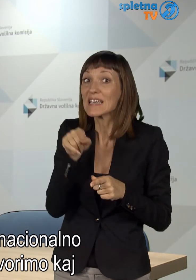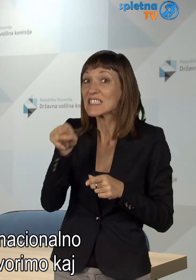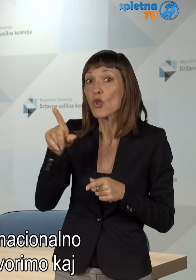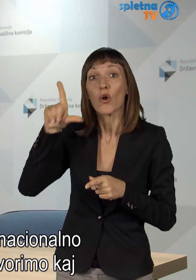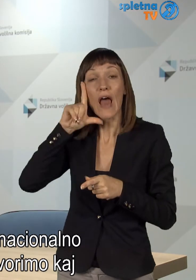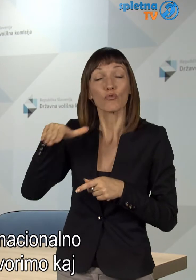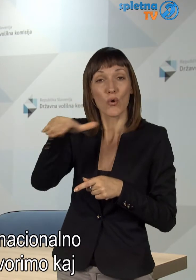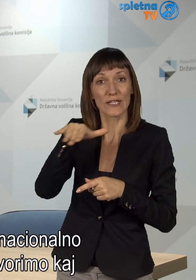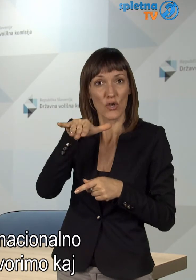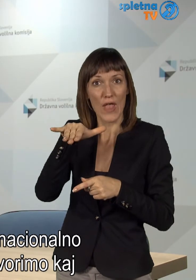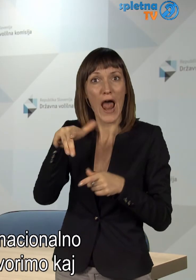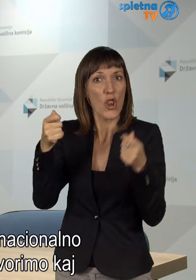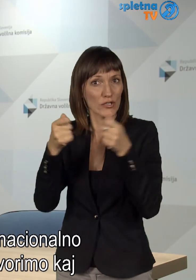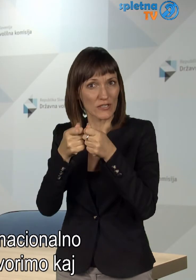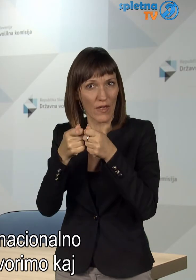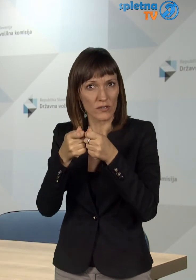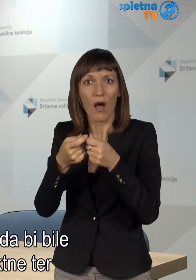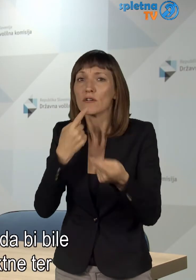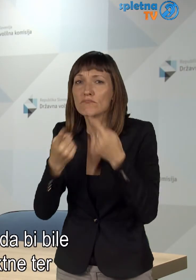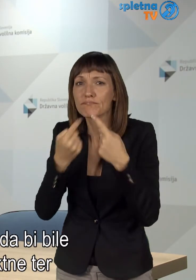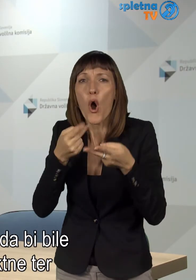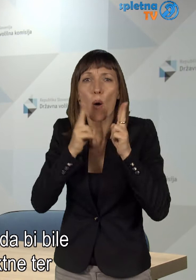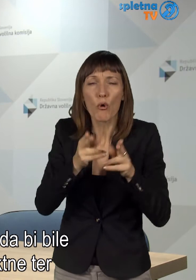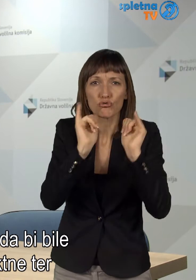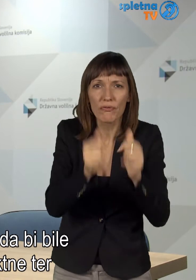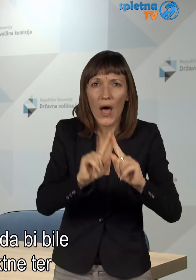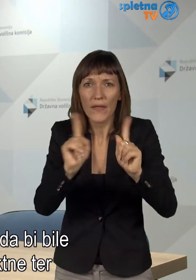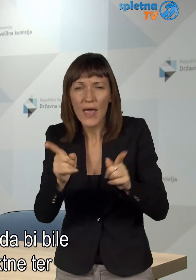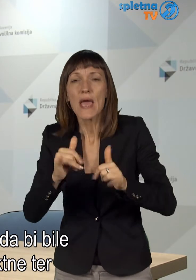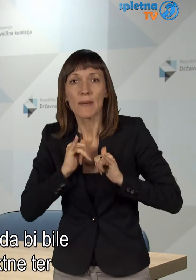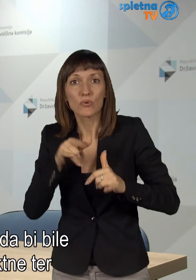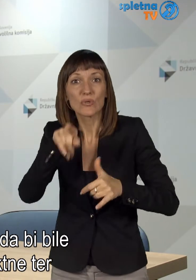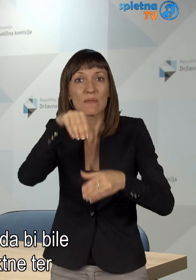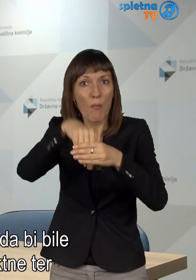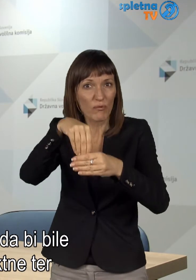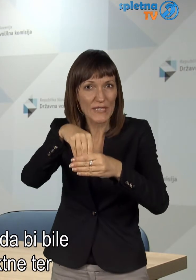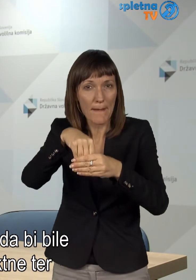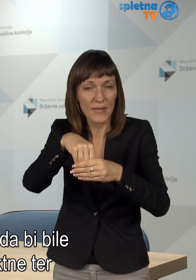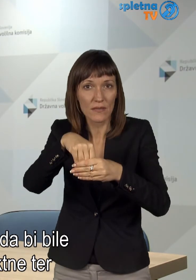organizacijo, zvezo skomuniciramo, kar je mogoče, in se trudili, da bi vsebine